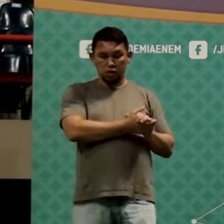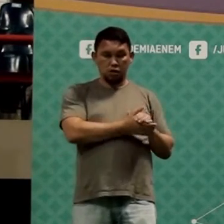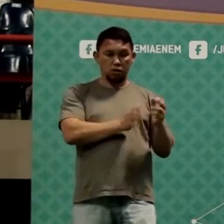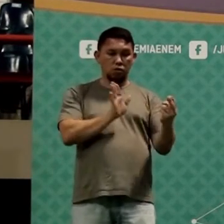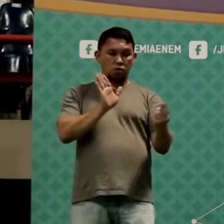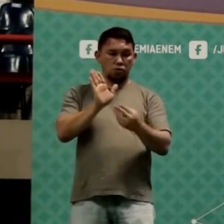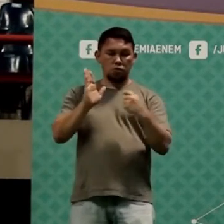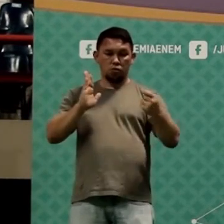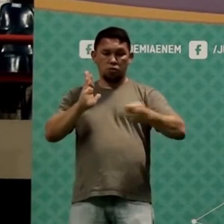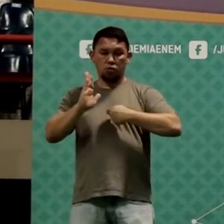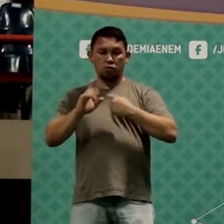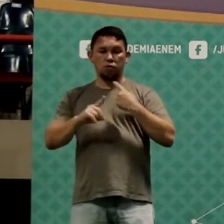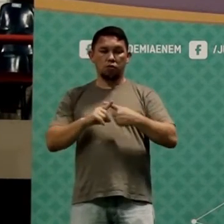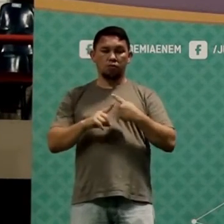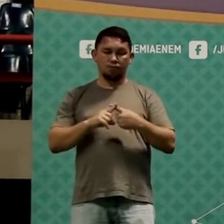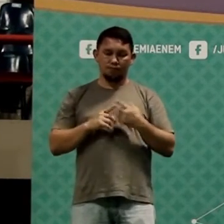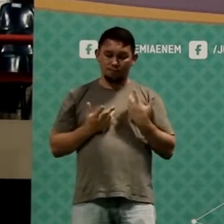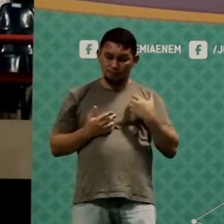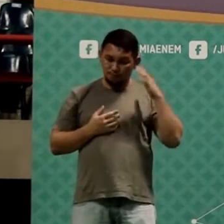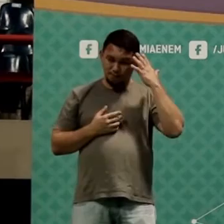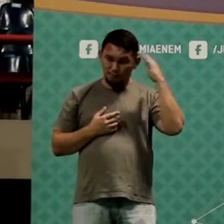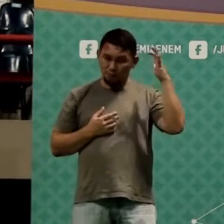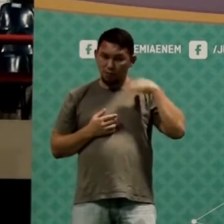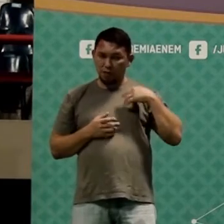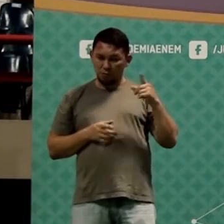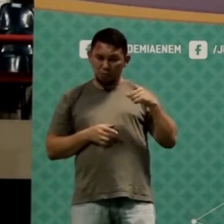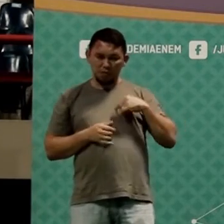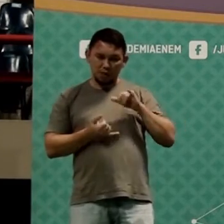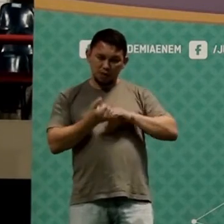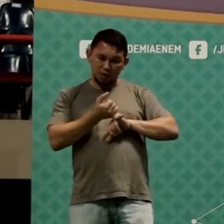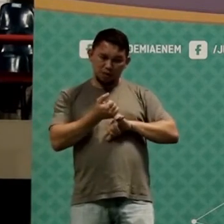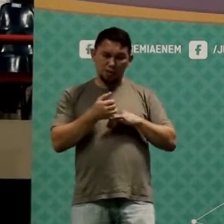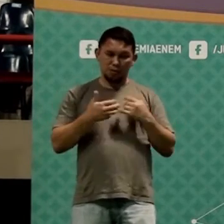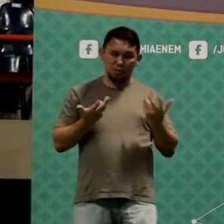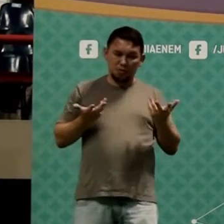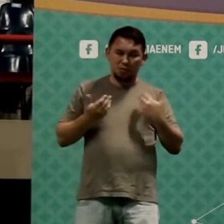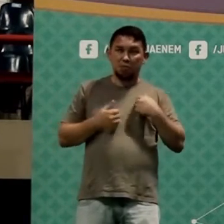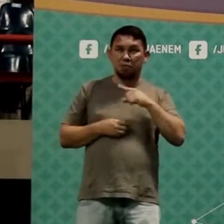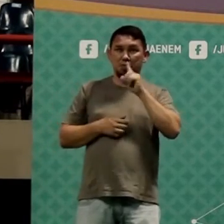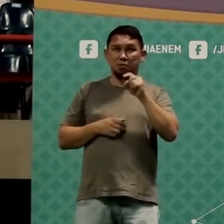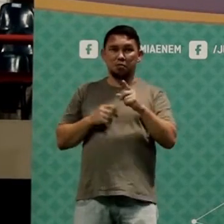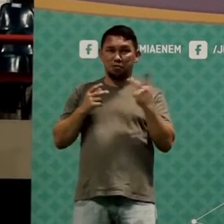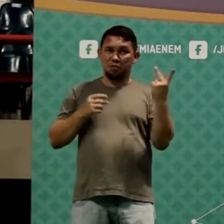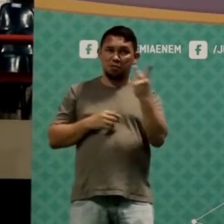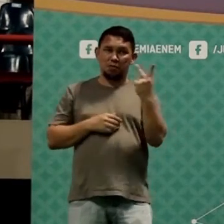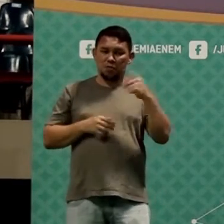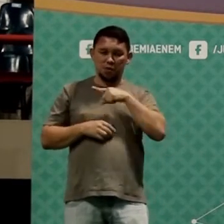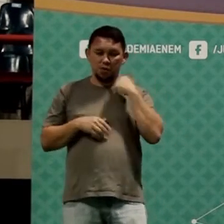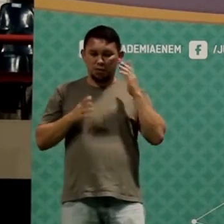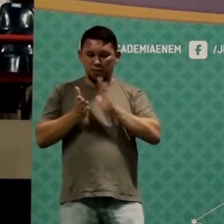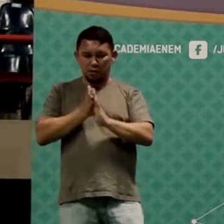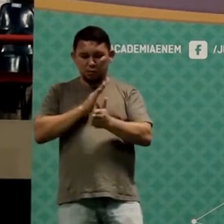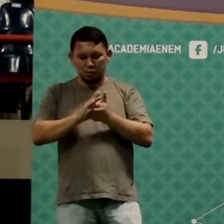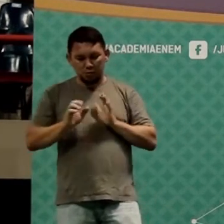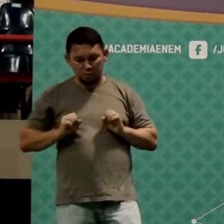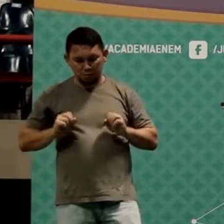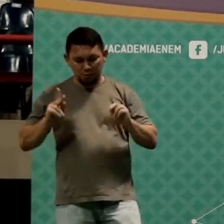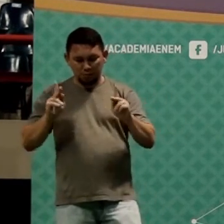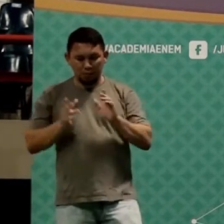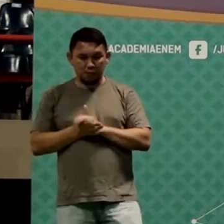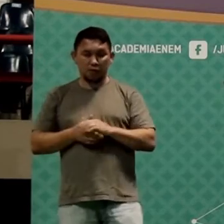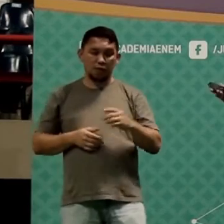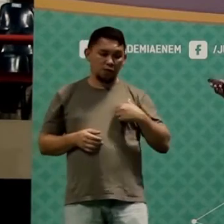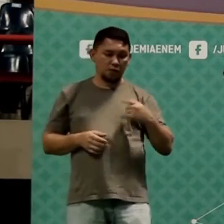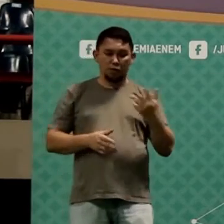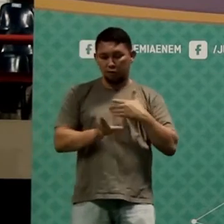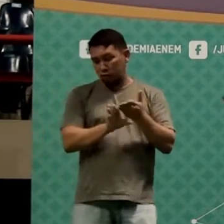nome dela se ela era casada? Aí sim, será que ele teve um caso com ela? Aí, só quem sabe, são eles dois, já morreram, tá certo? Quando nosso colega